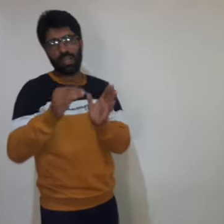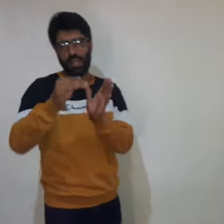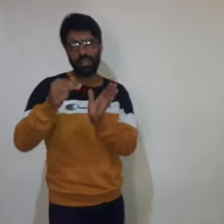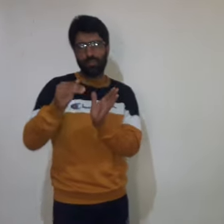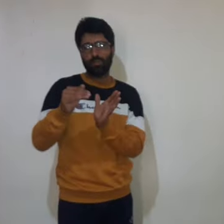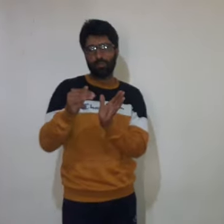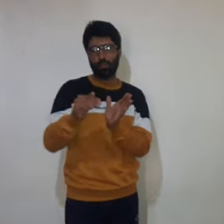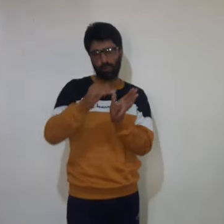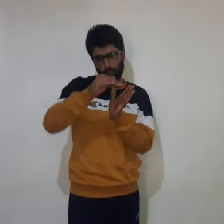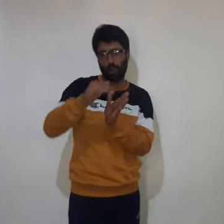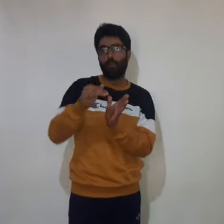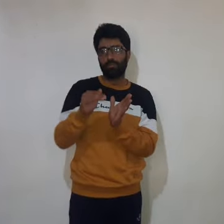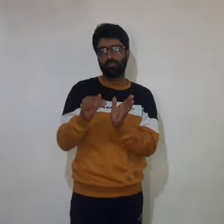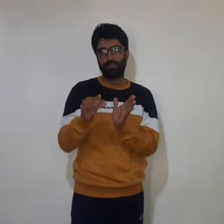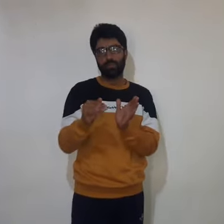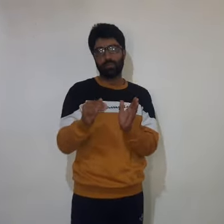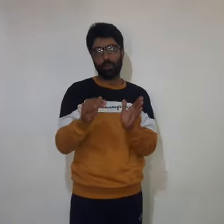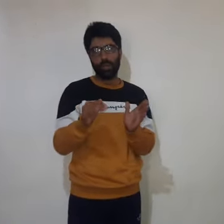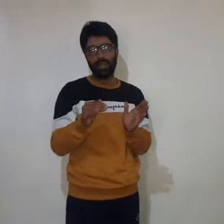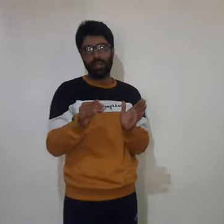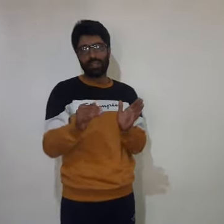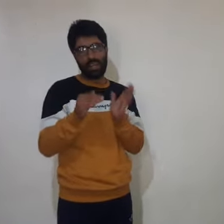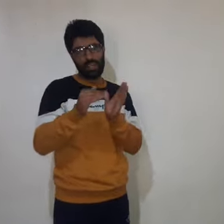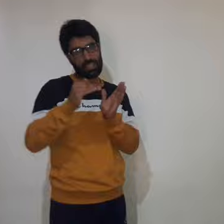ही थोड़ा दूर रहो। ओके, ताकि इस